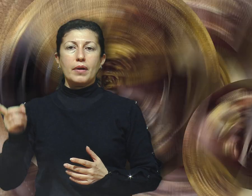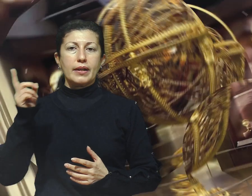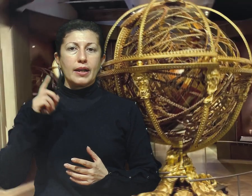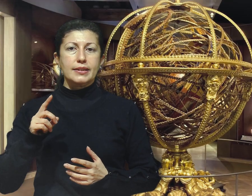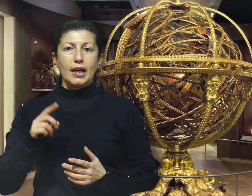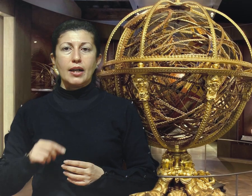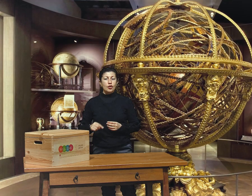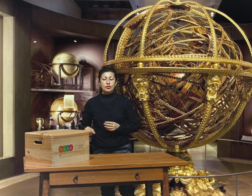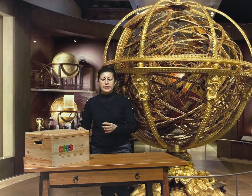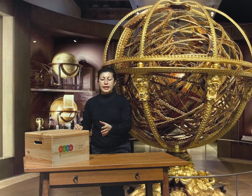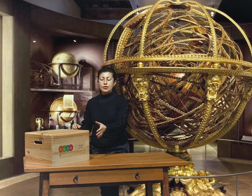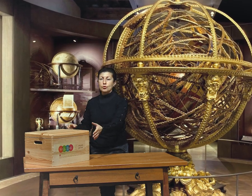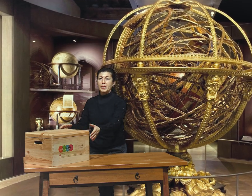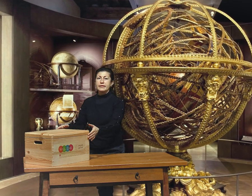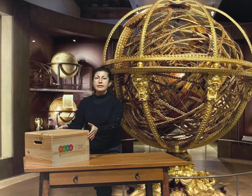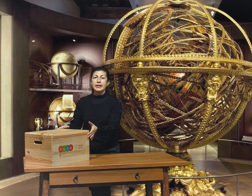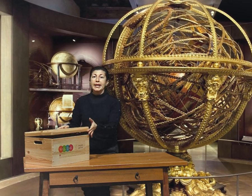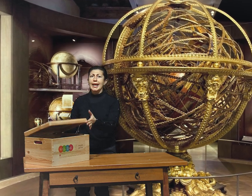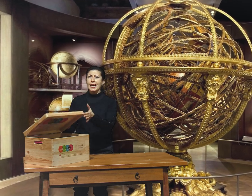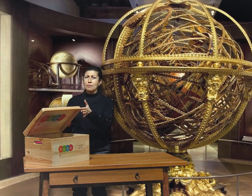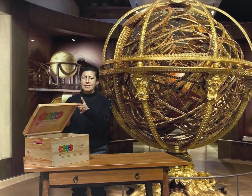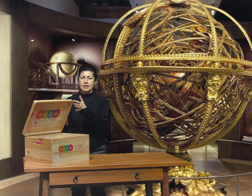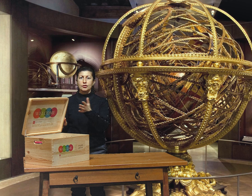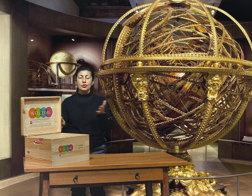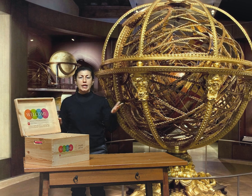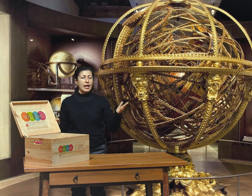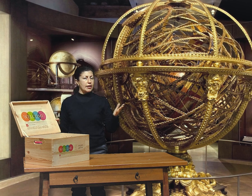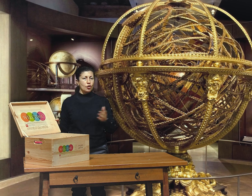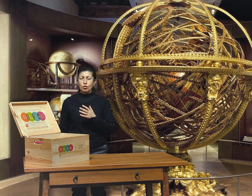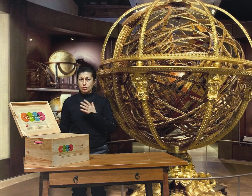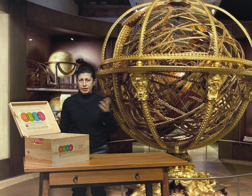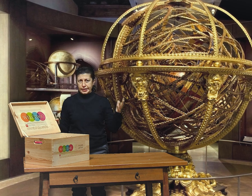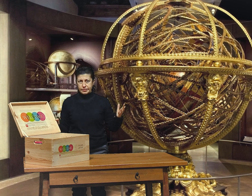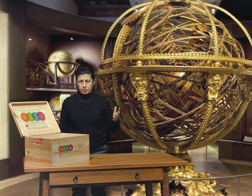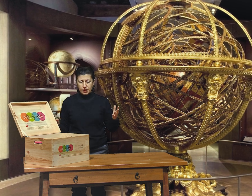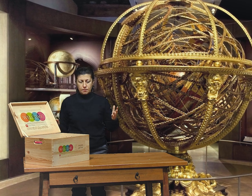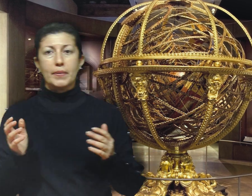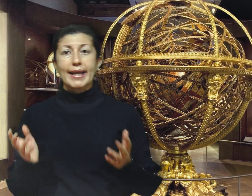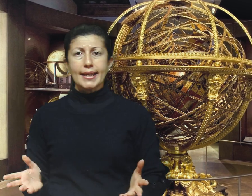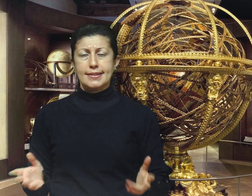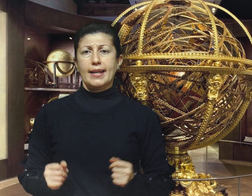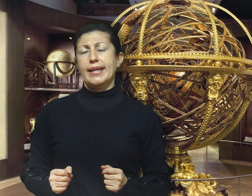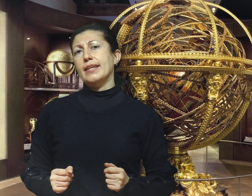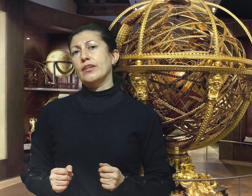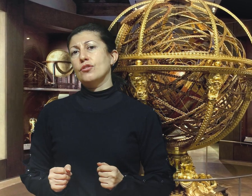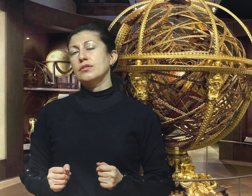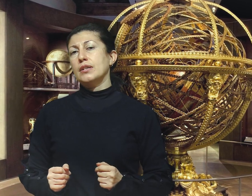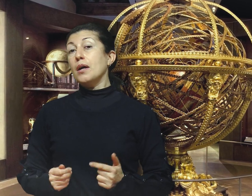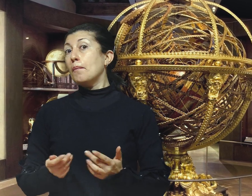in realtà contiene strumenti che nel passato erano utilissimi. Perché, ti starei chiedendo? Ma